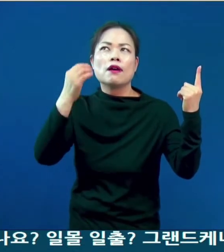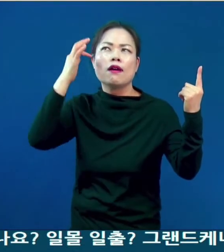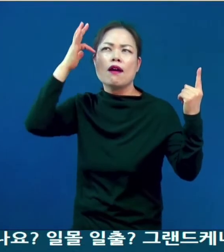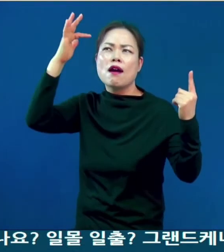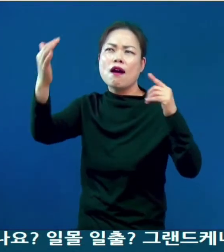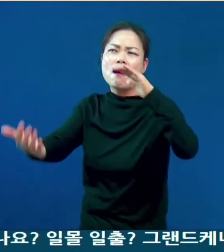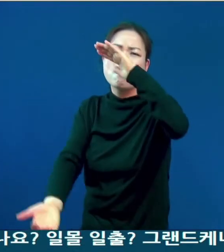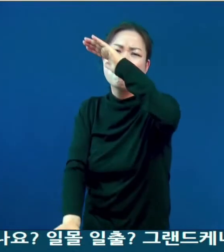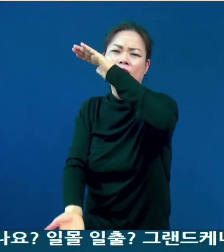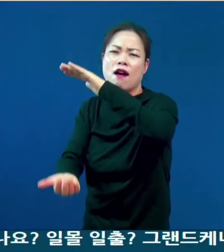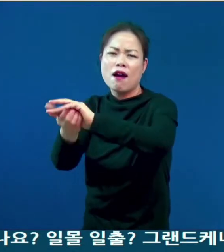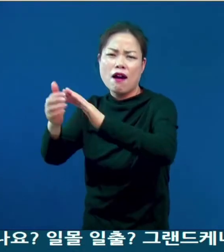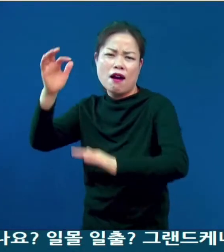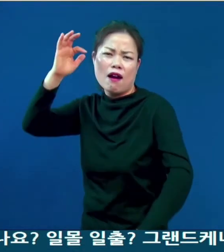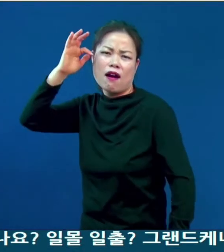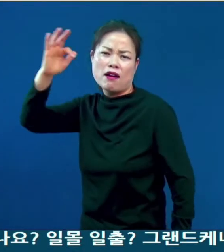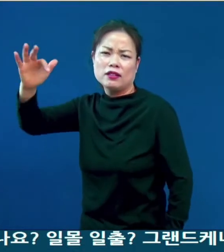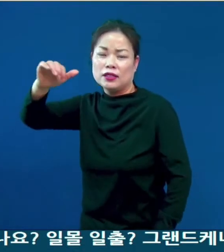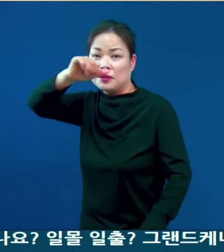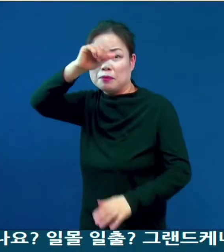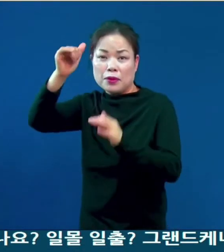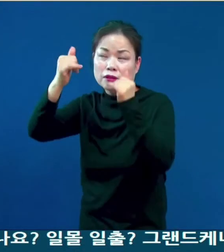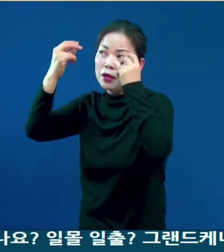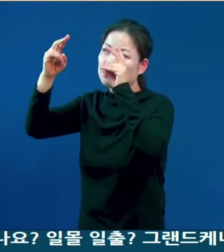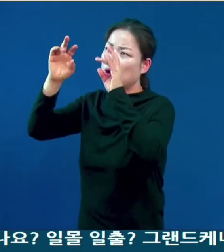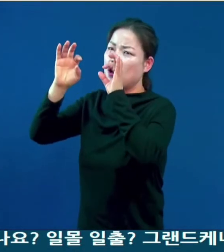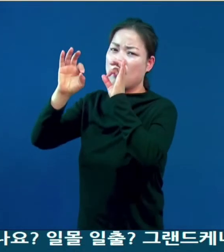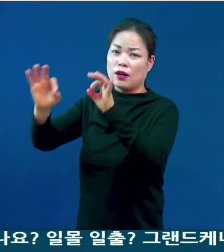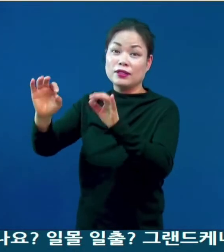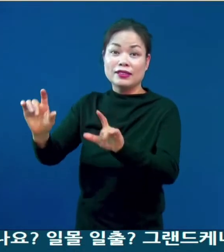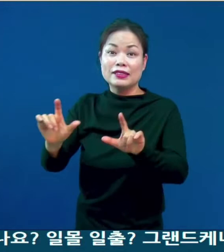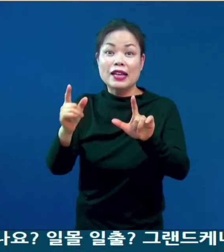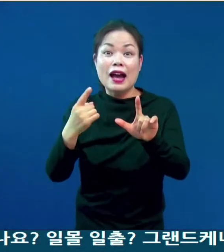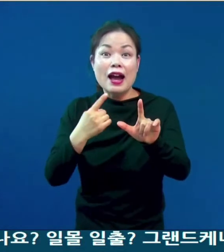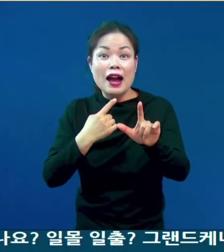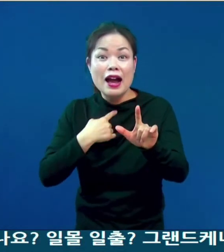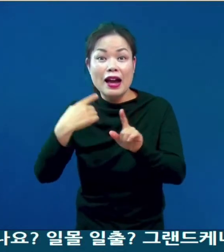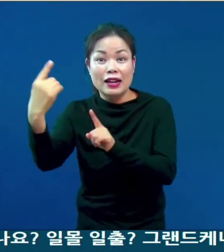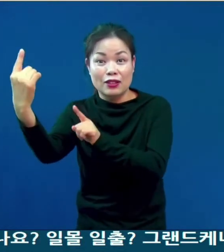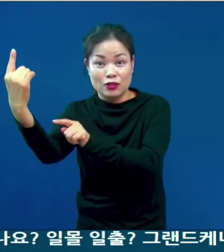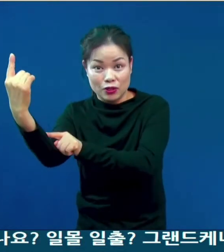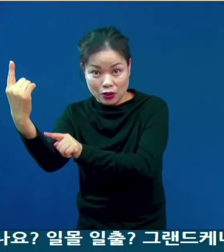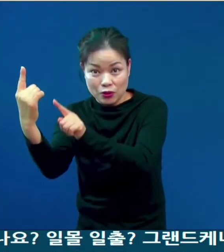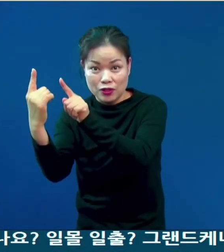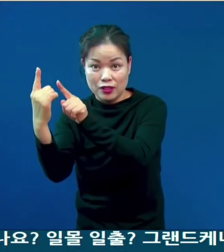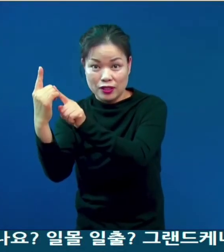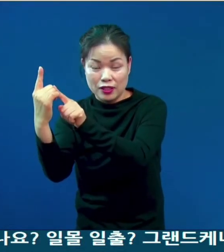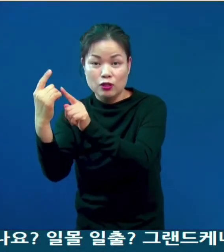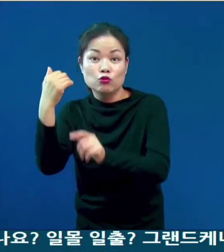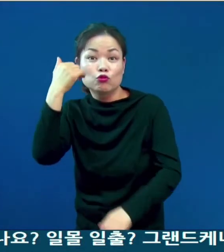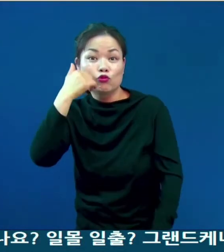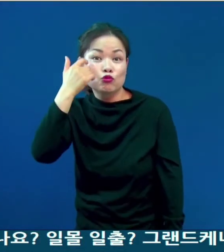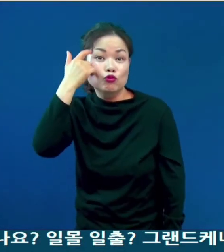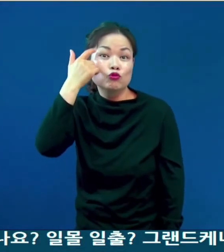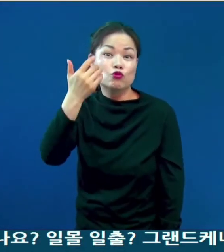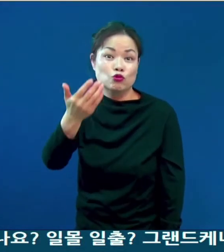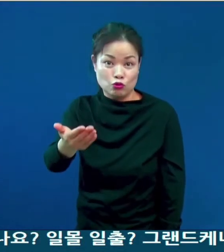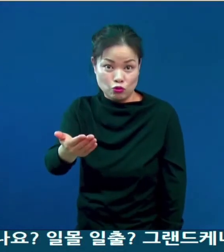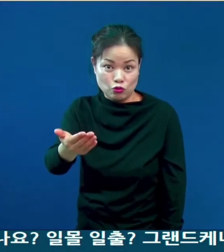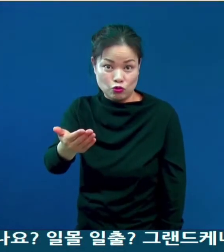사무치도록 사모하며 한평생 바라보며 살았던 대상, 사람 누구였을까요?